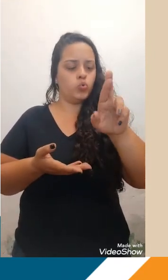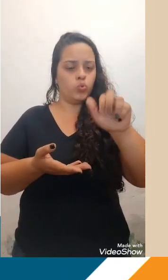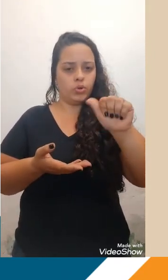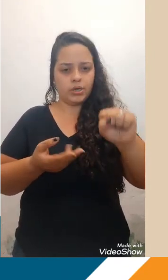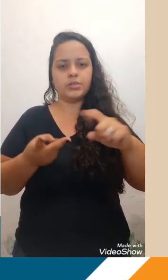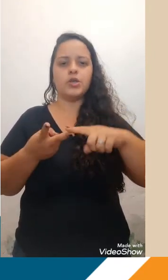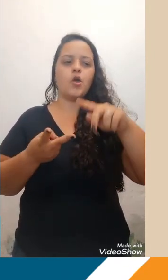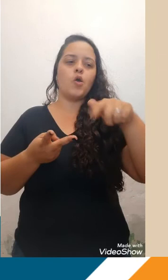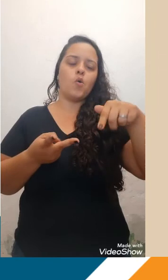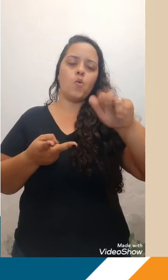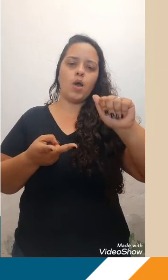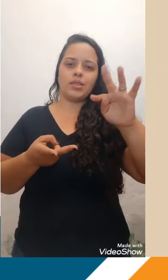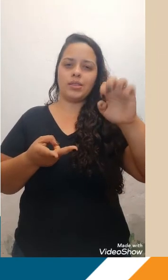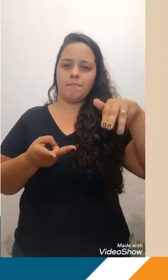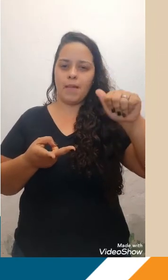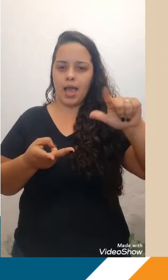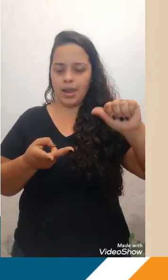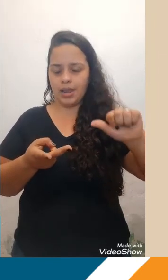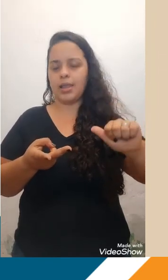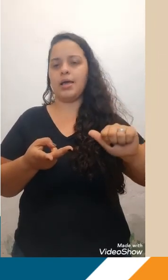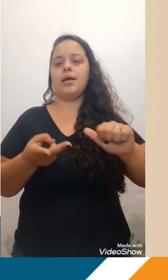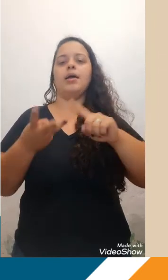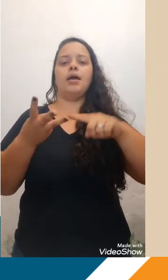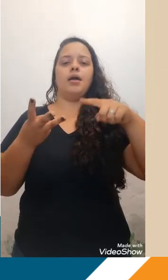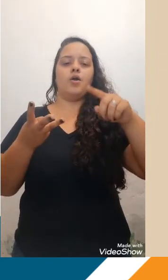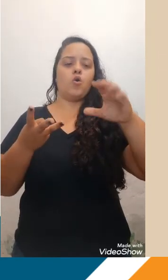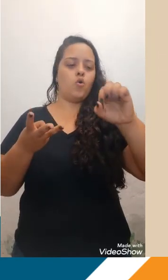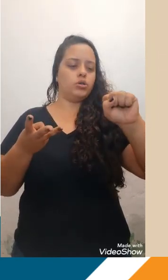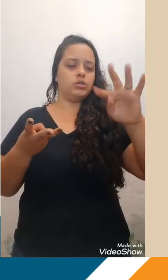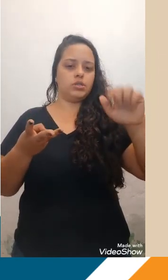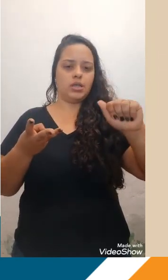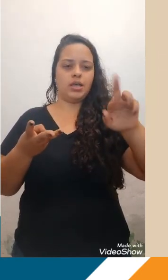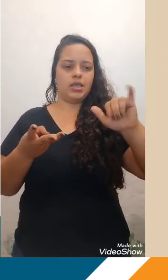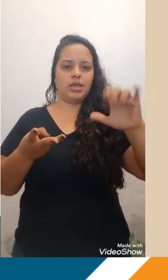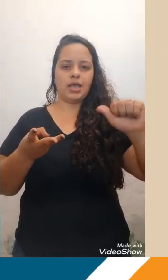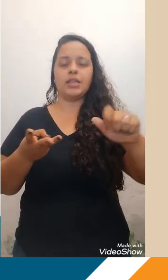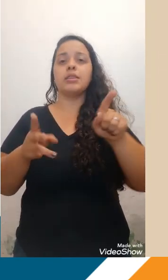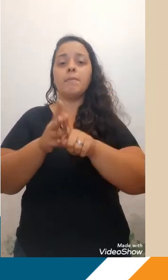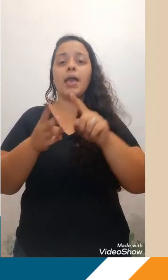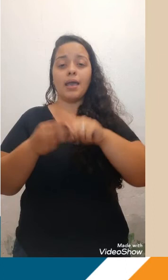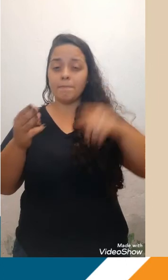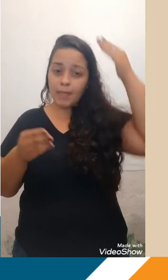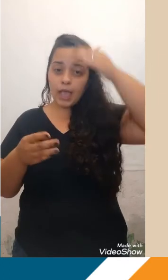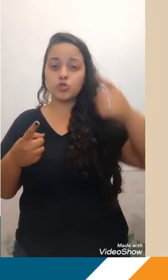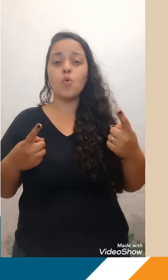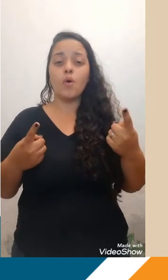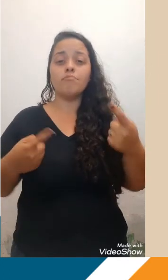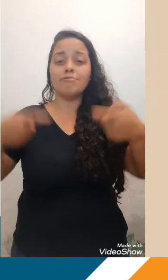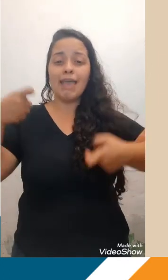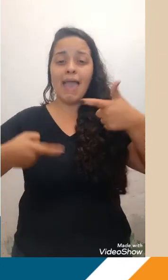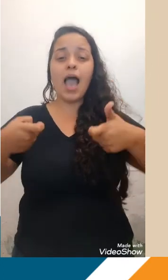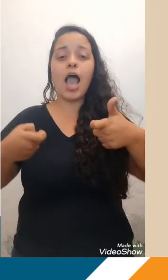El Salvador e Costa Rica. Além disso, o México se envolveu em uma guerra contra os Estados Unidos, em